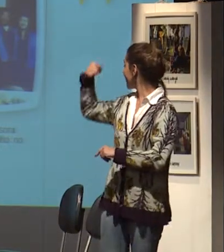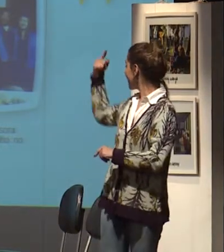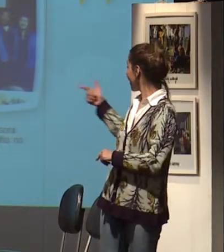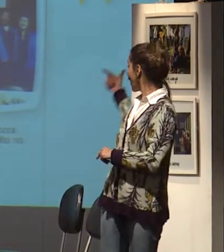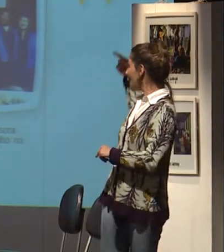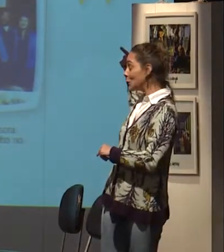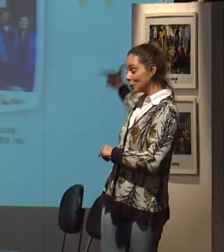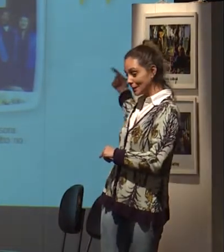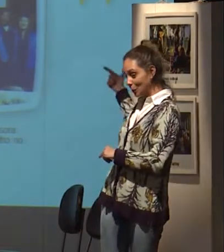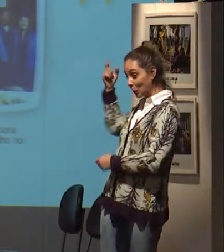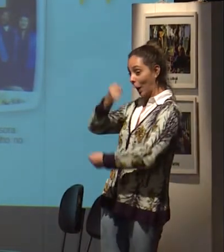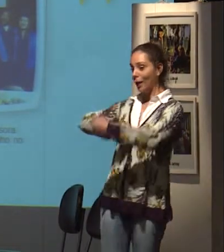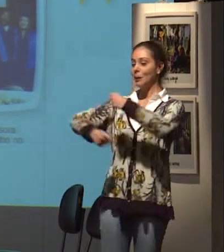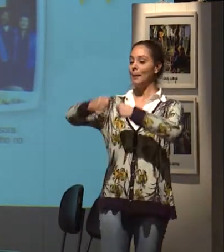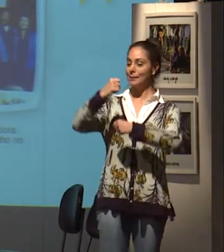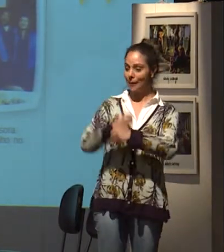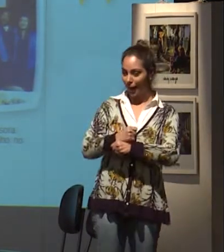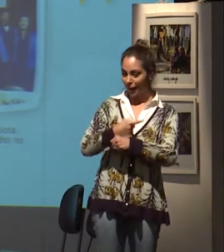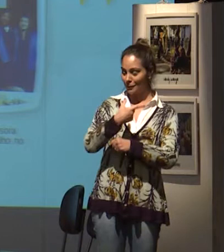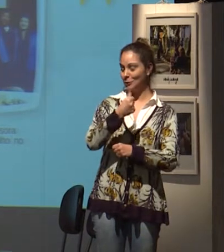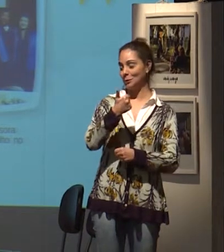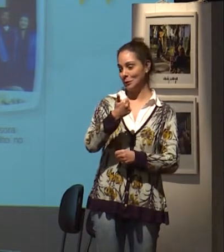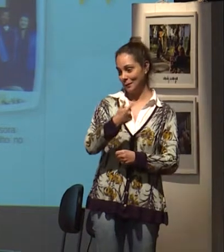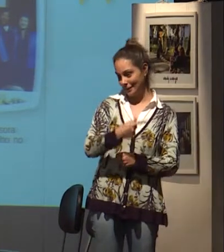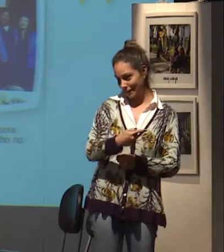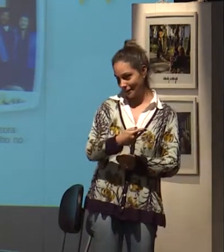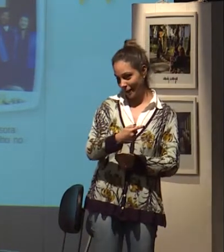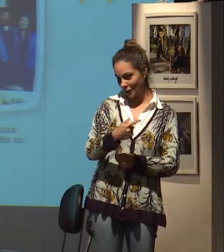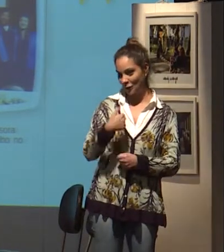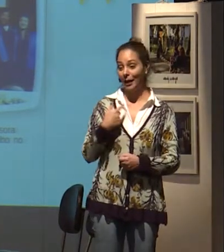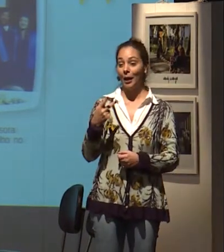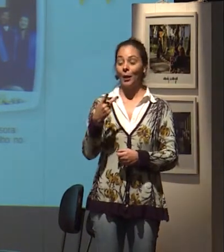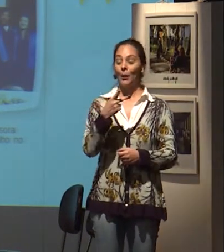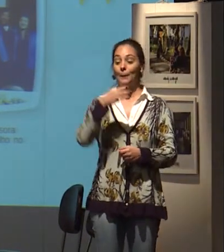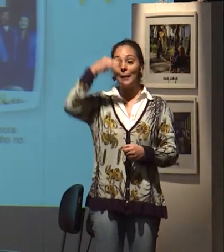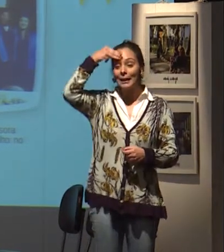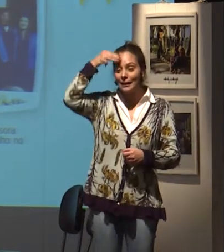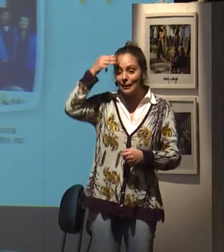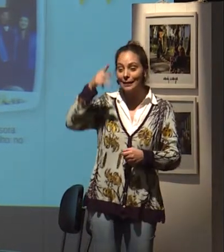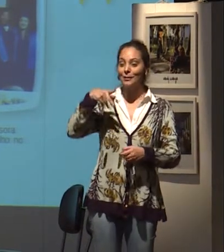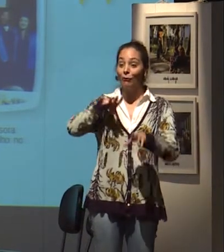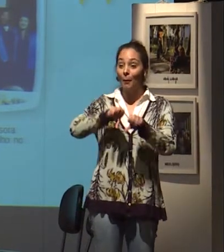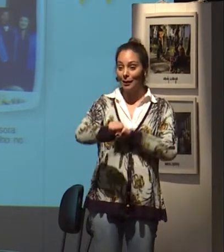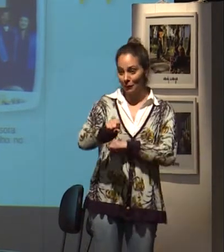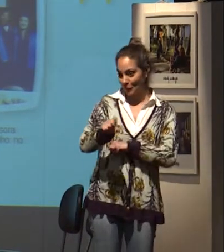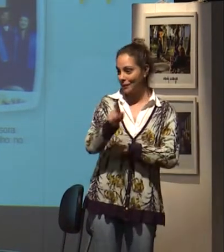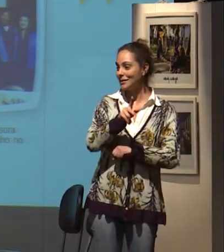complicado. Já nessa segunda imagem, foi o ano passado, 2017, eu fui madrinha da